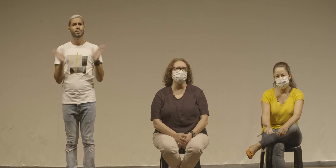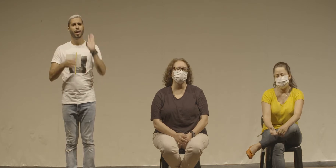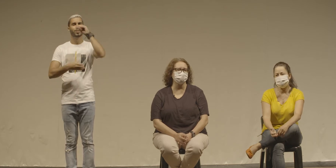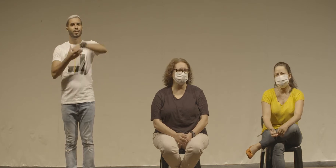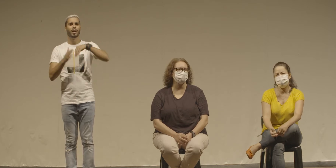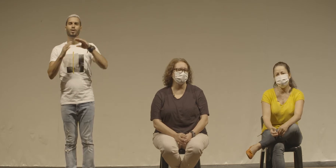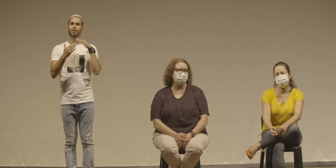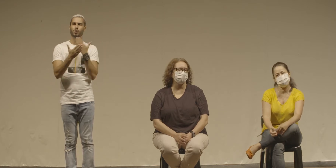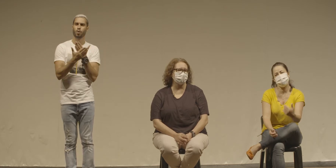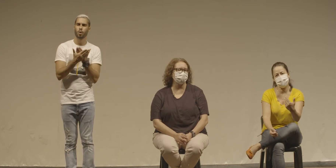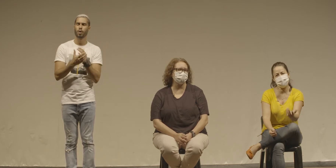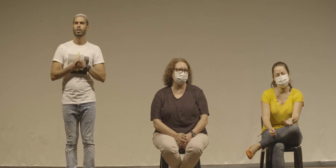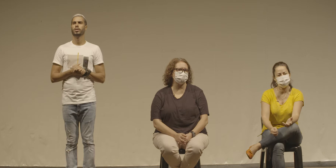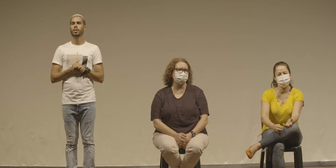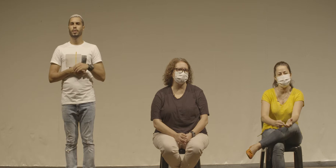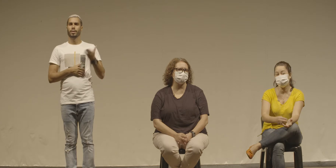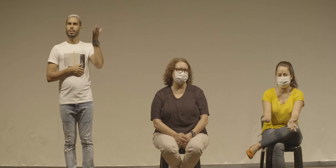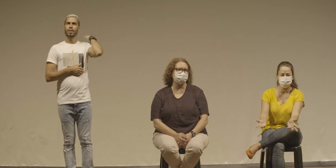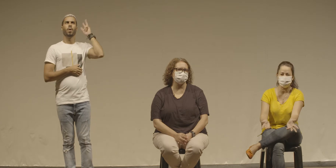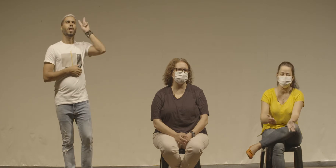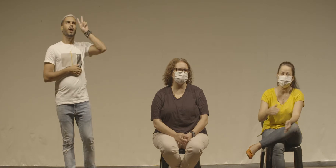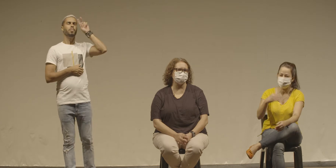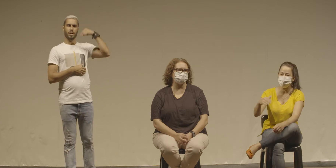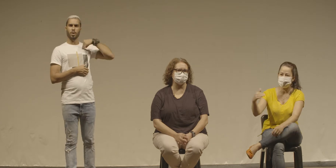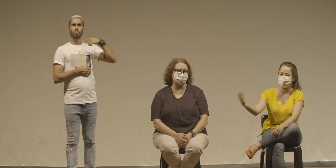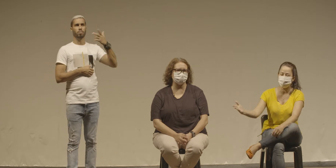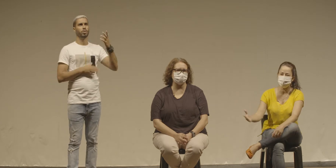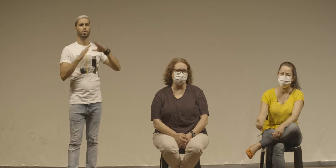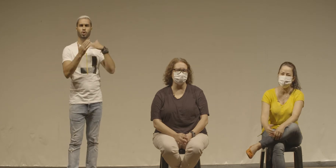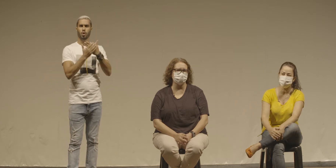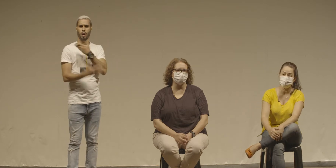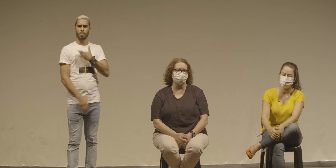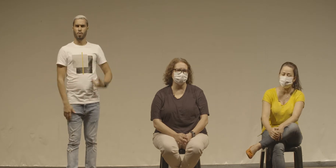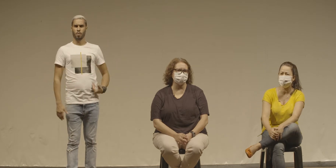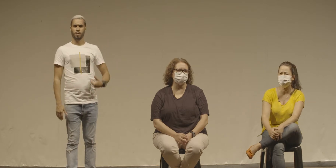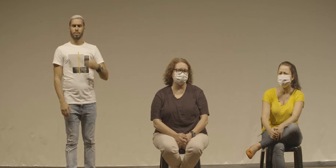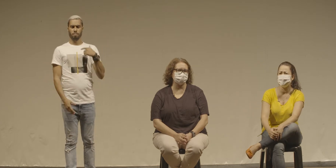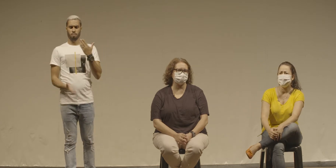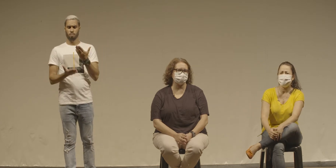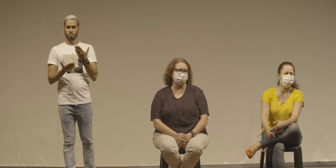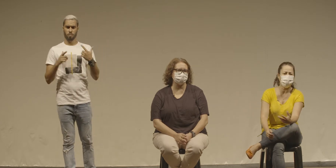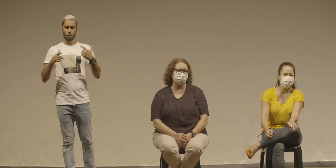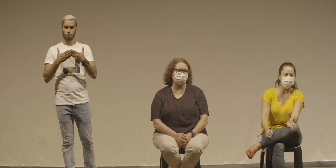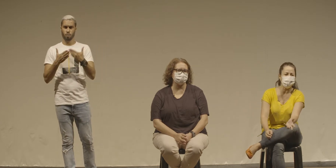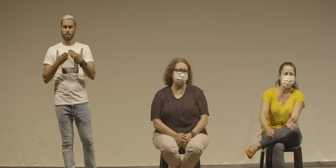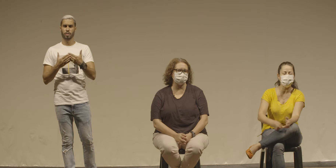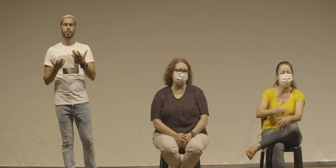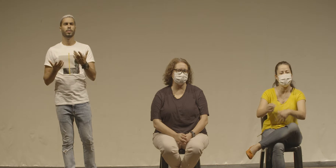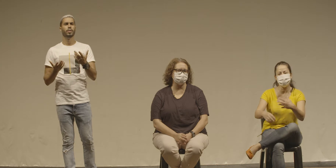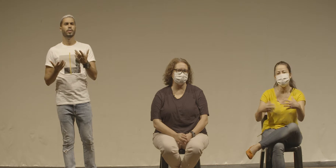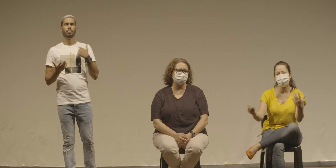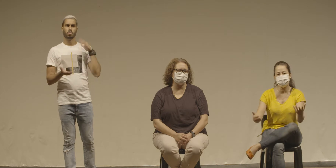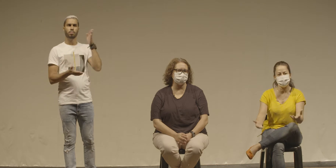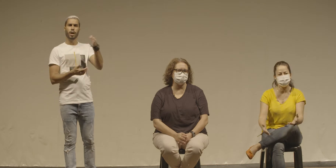escolas, né? Na minha época, eu estudei escola pública, a gente passava por todos os esportes, escolhia e a